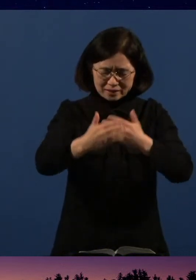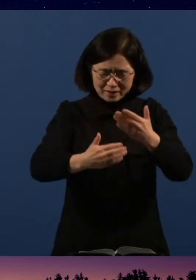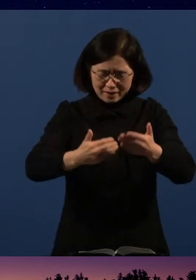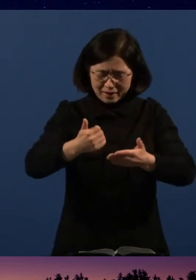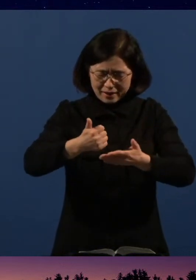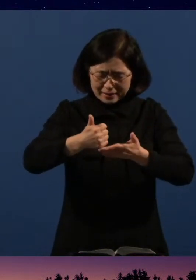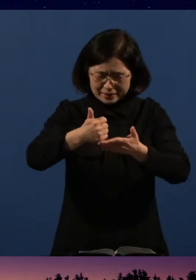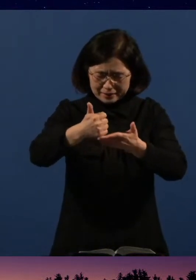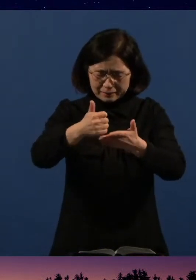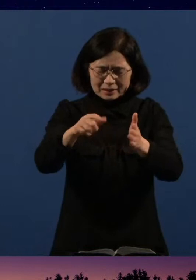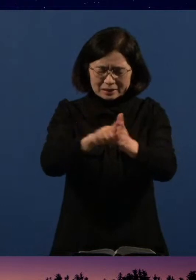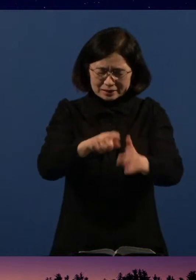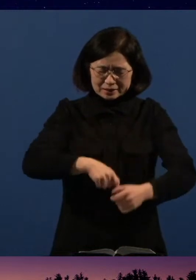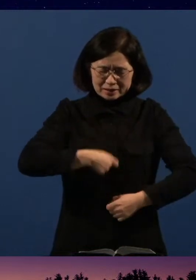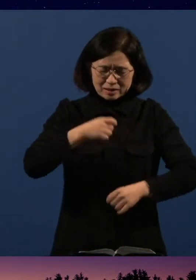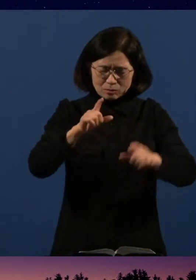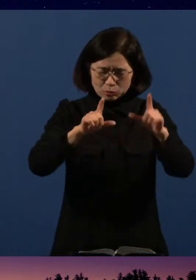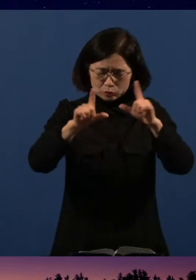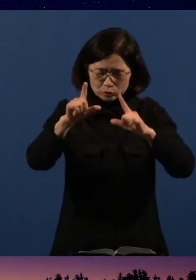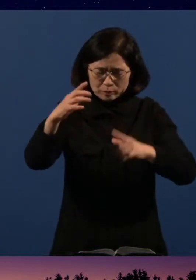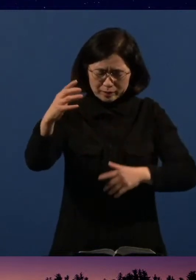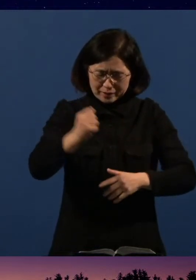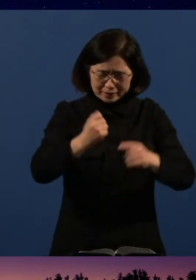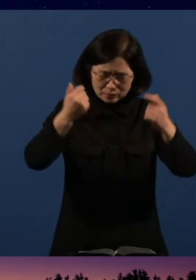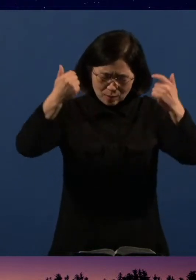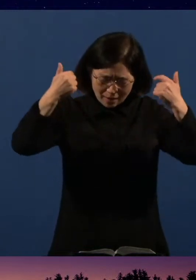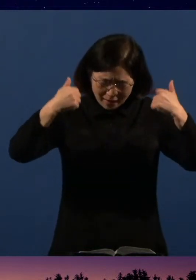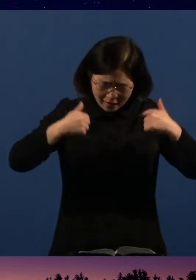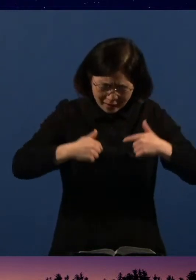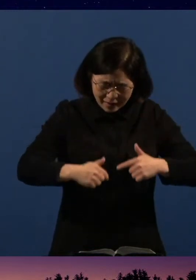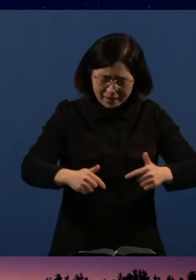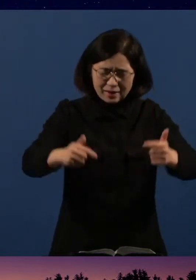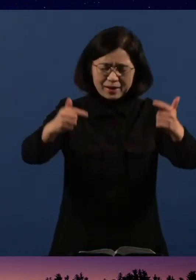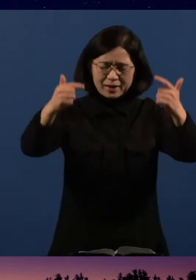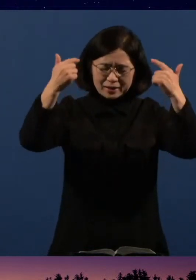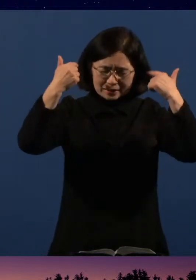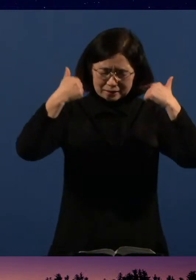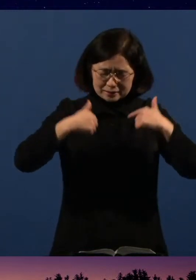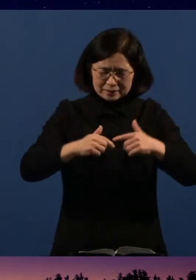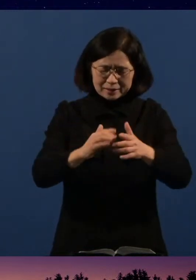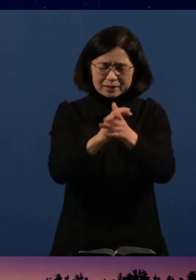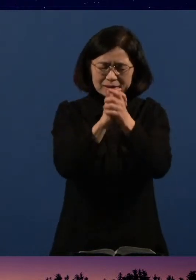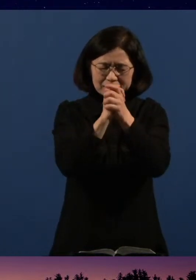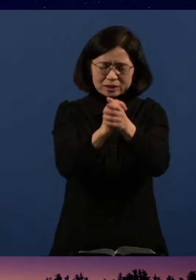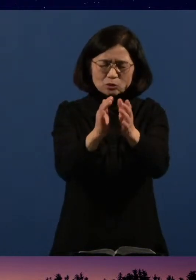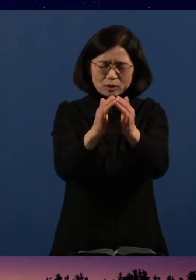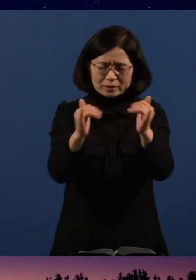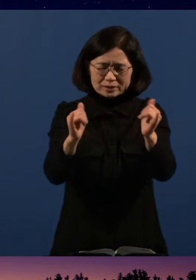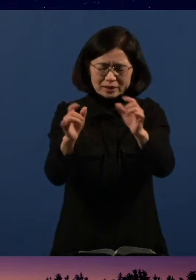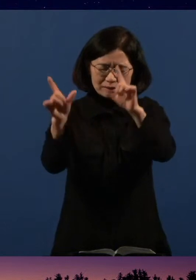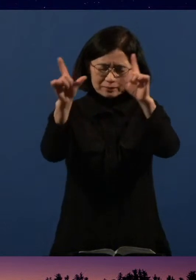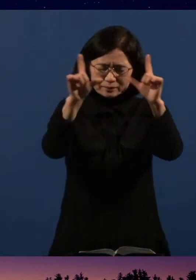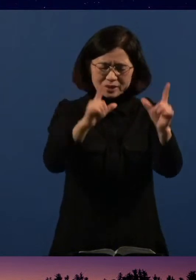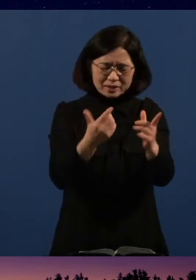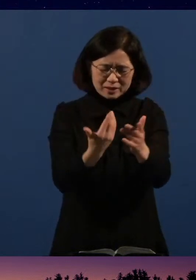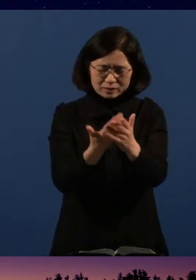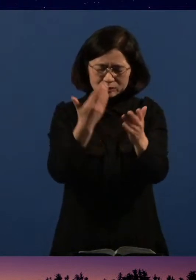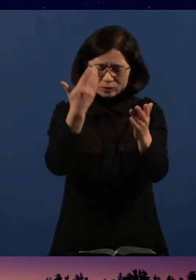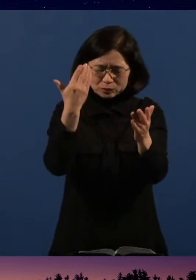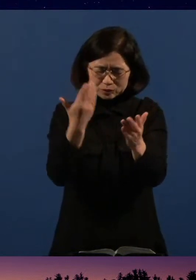신실한 모습으로 언제나 항상 기도하는 사람으로 살게 하여 주시옵소서.